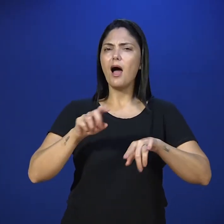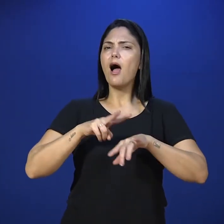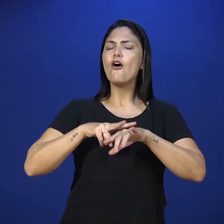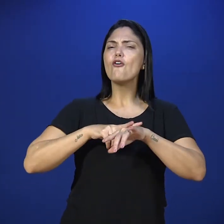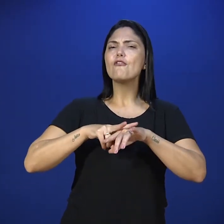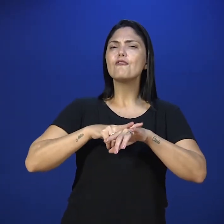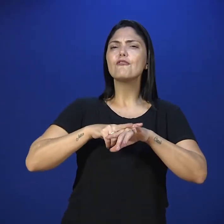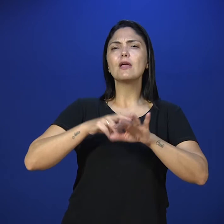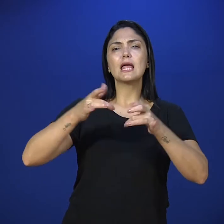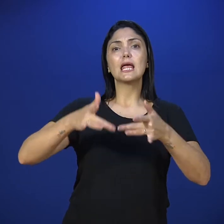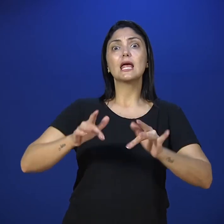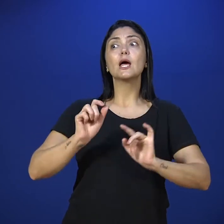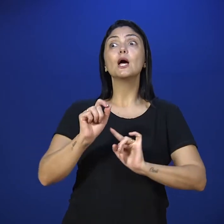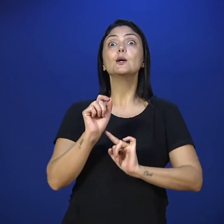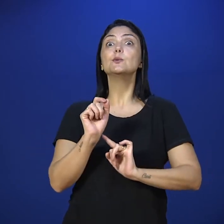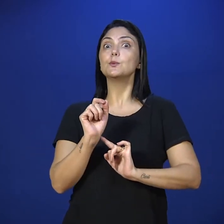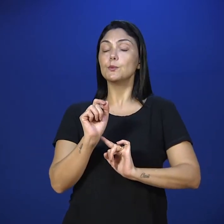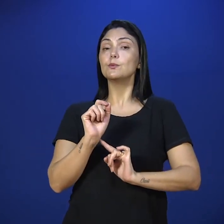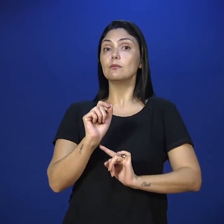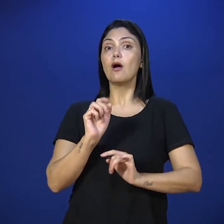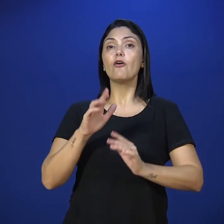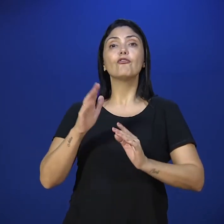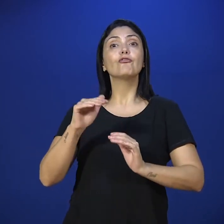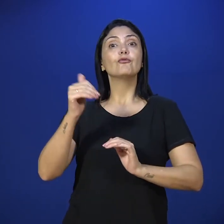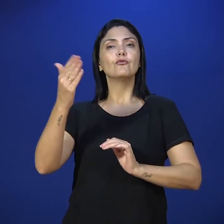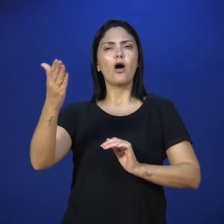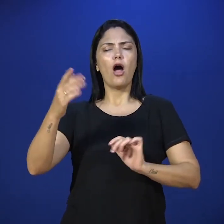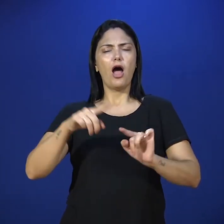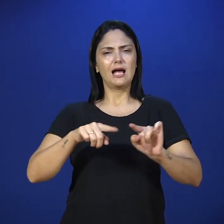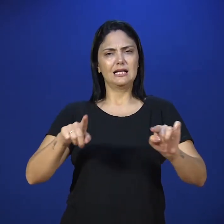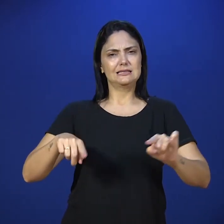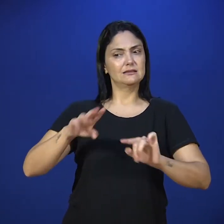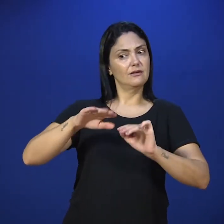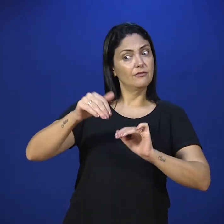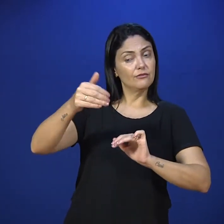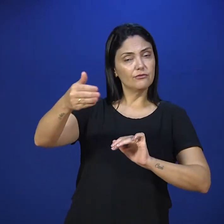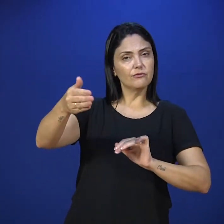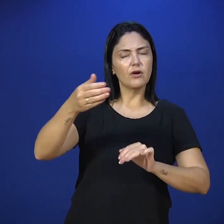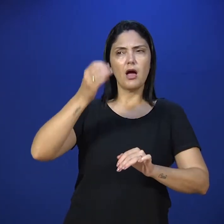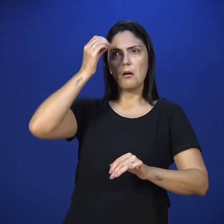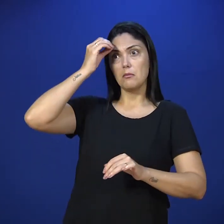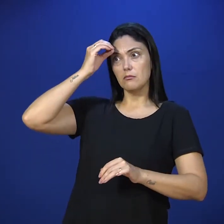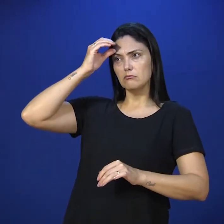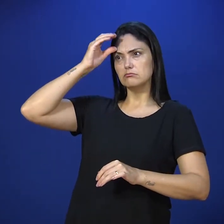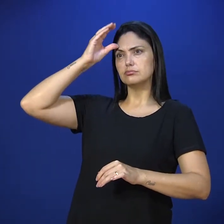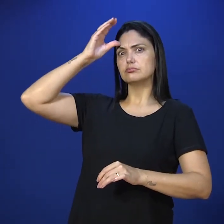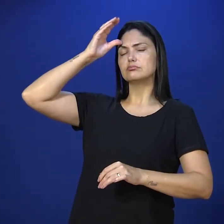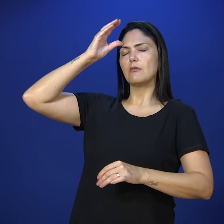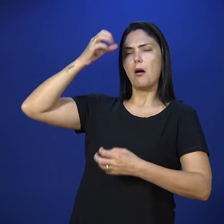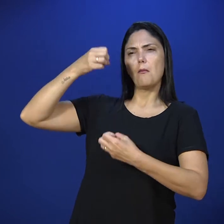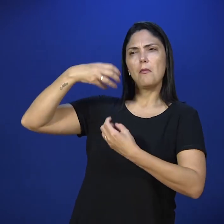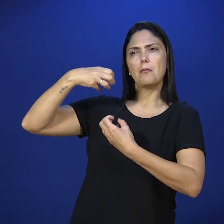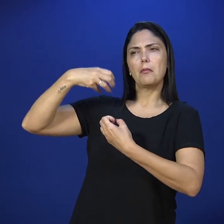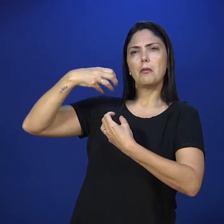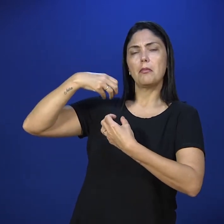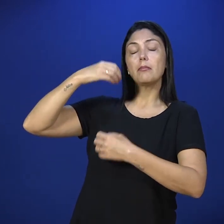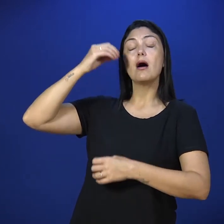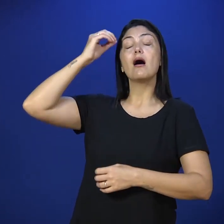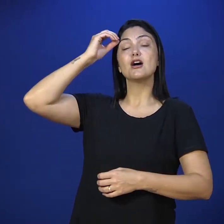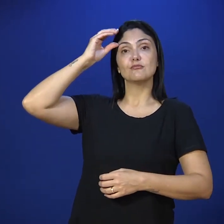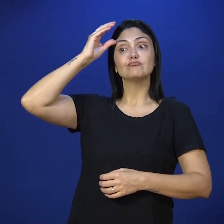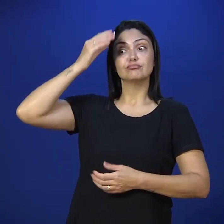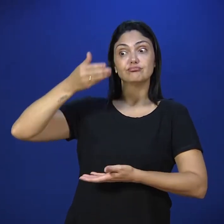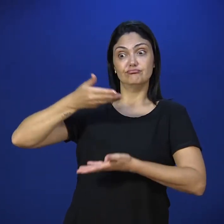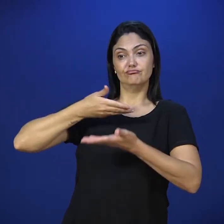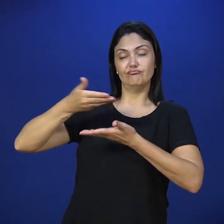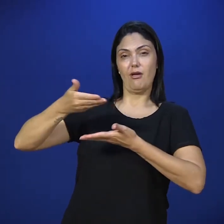que permitem ao aluno, fora do ambiente da sala de aula, adquirir conhecimentos de forma a contribuir com sua